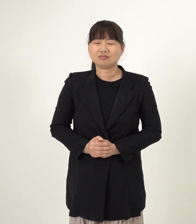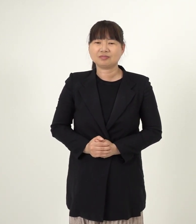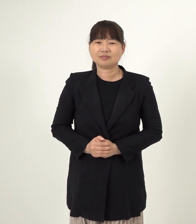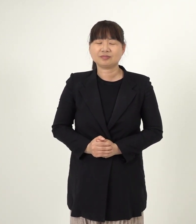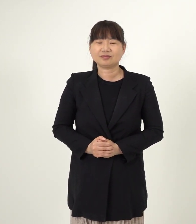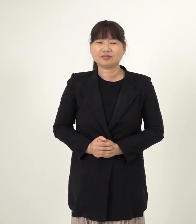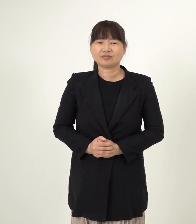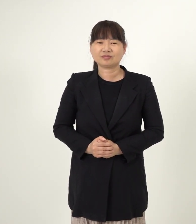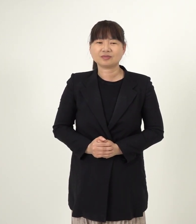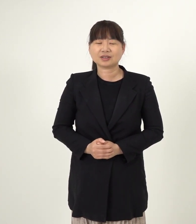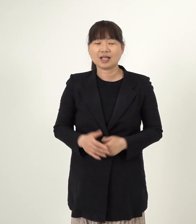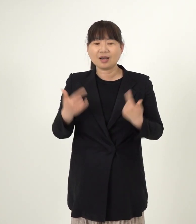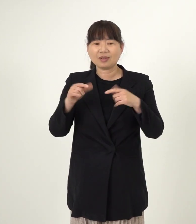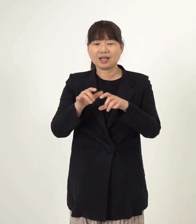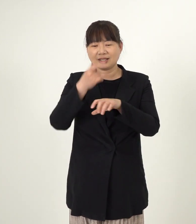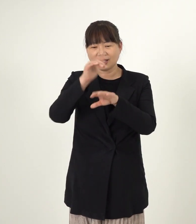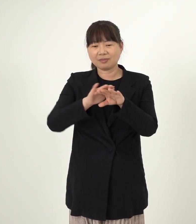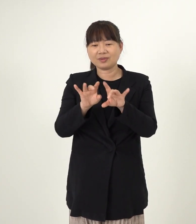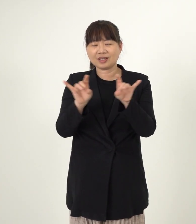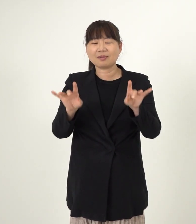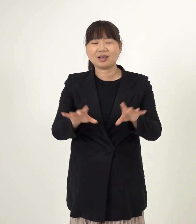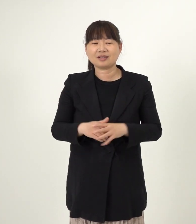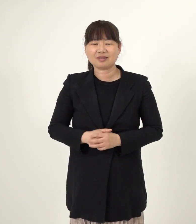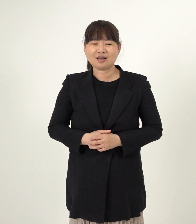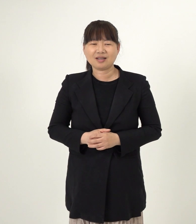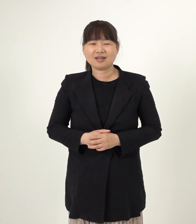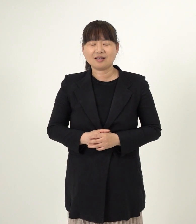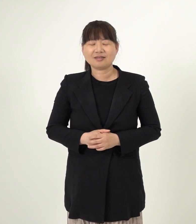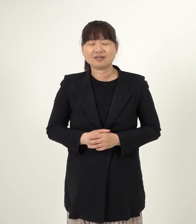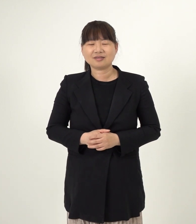이거 지금 매 예배마다 두들겨야 돼요.